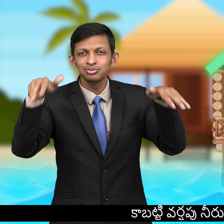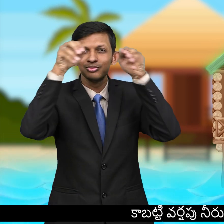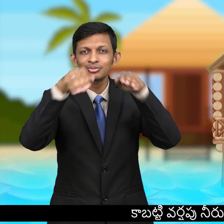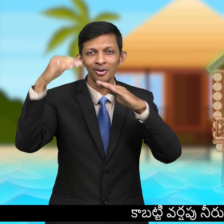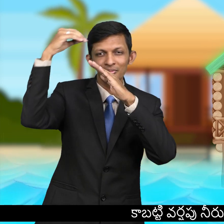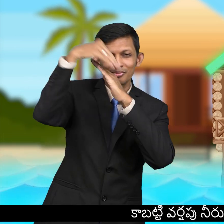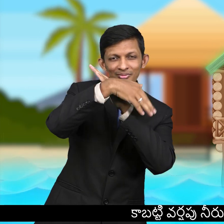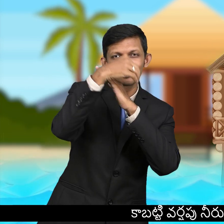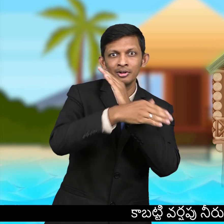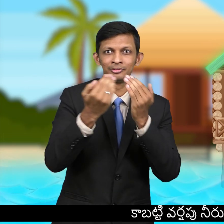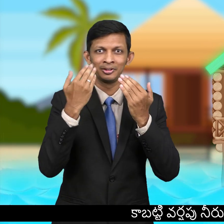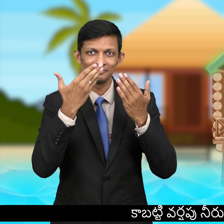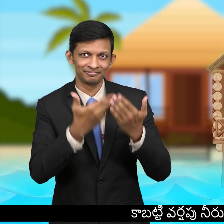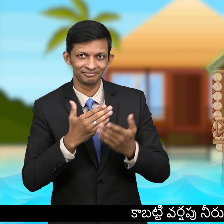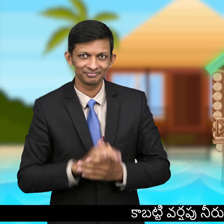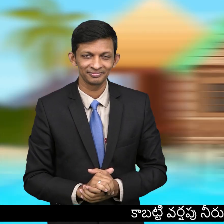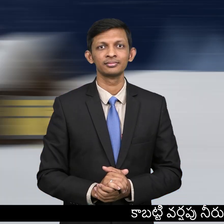సులభంగా ప్రవహిస్తుంది.